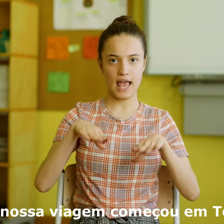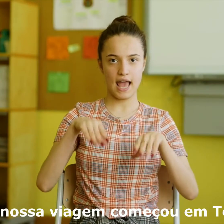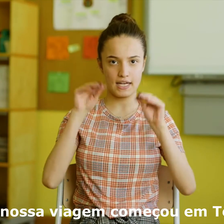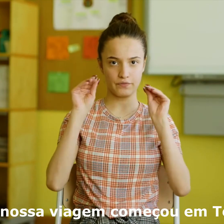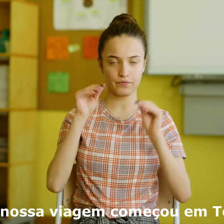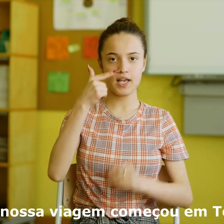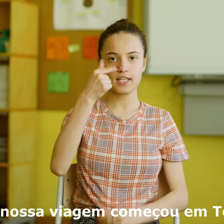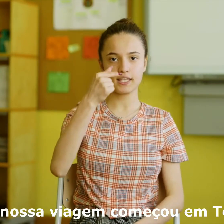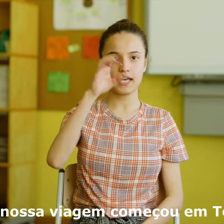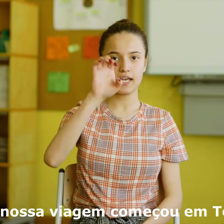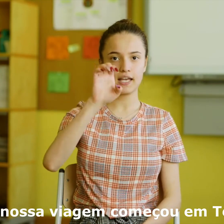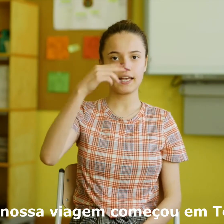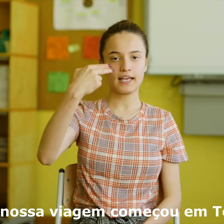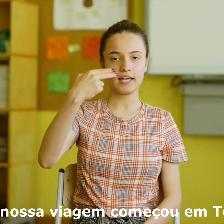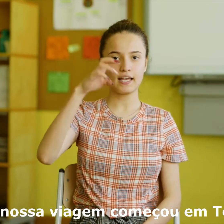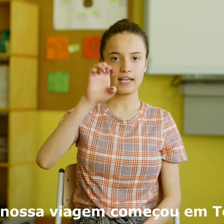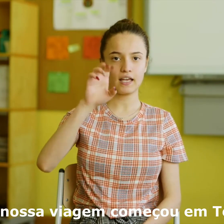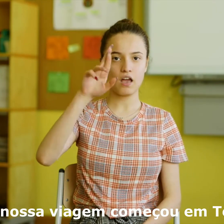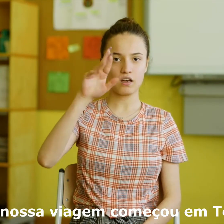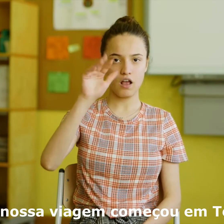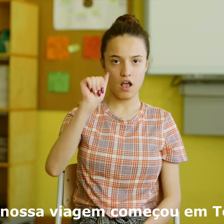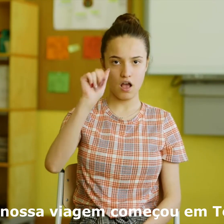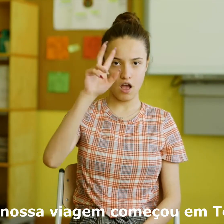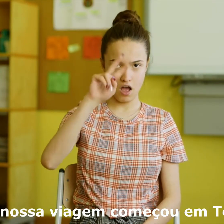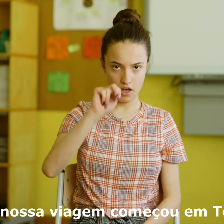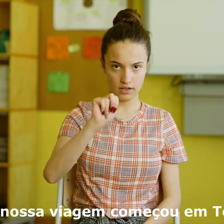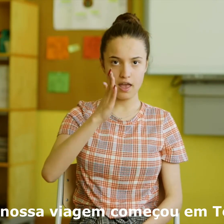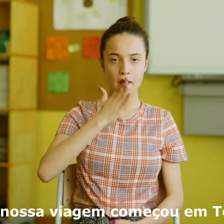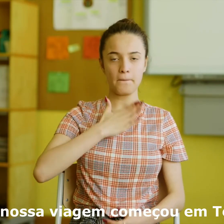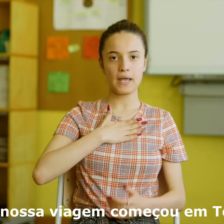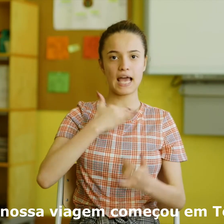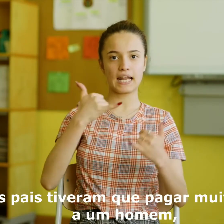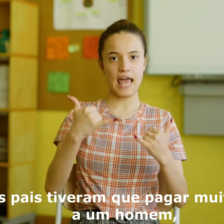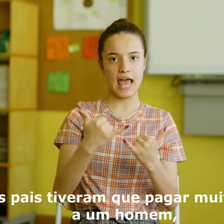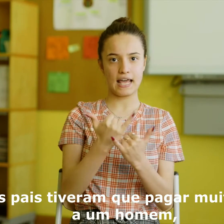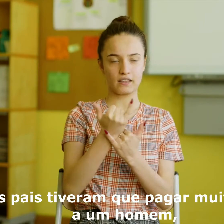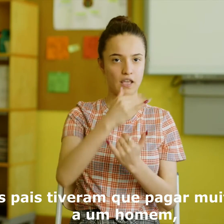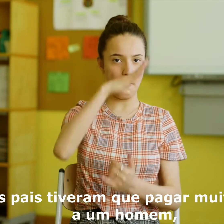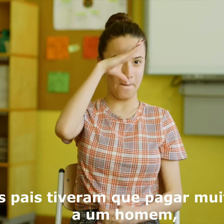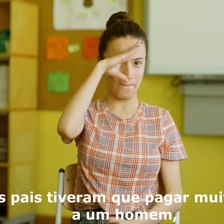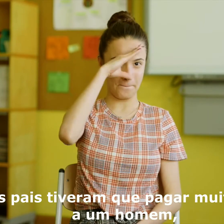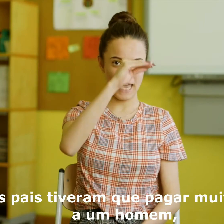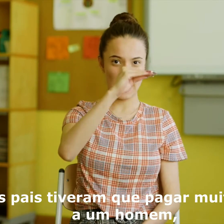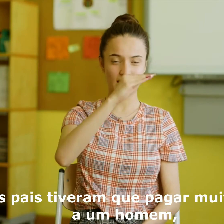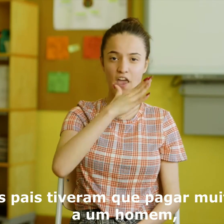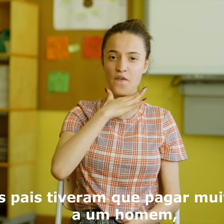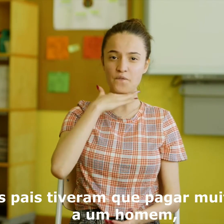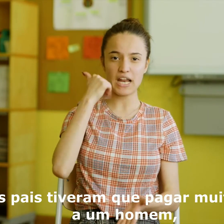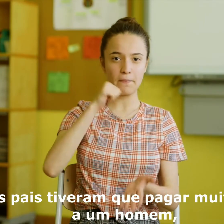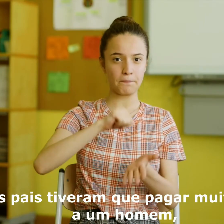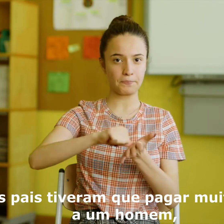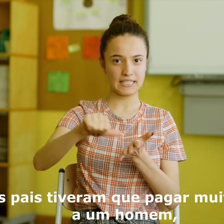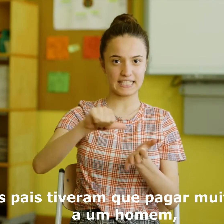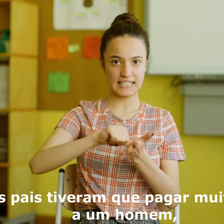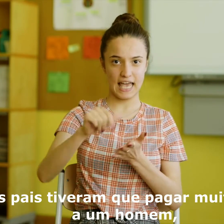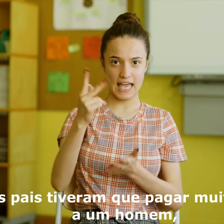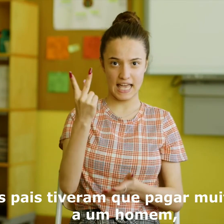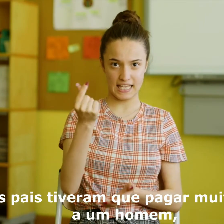A nossa viagem começou em Tehran. Os meus pais tiveram que pagar muito, muito,